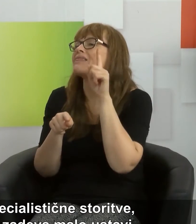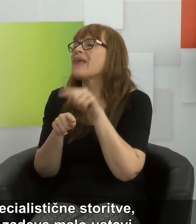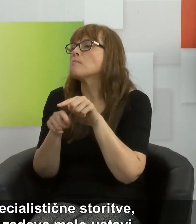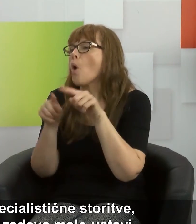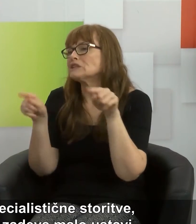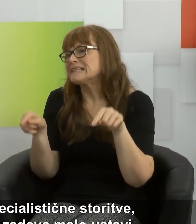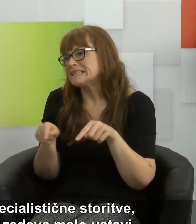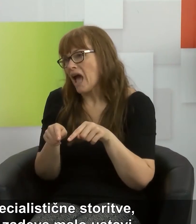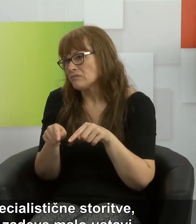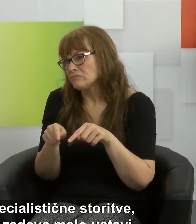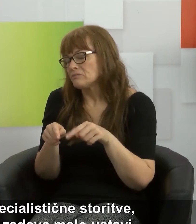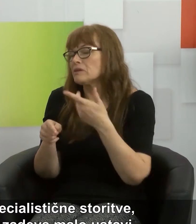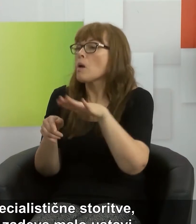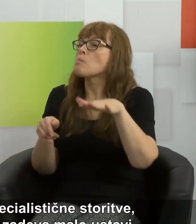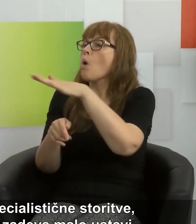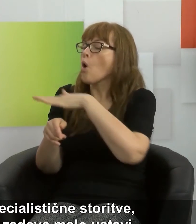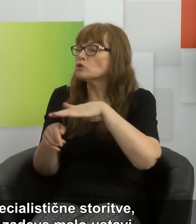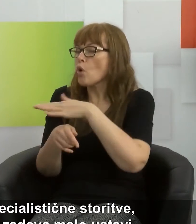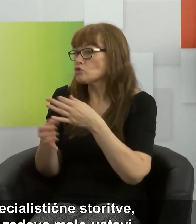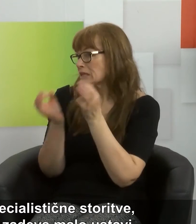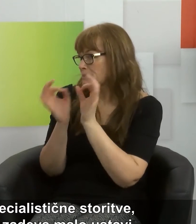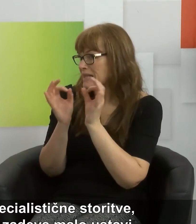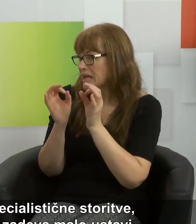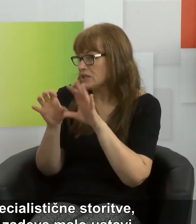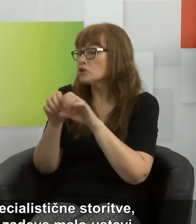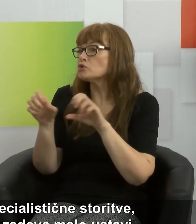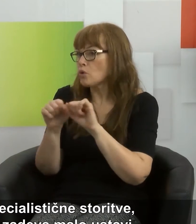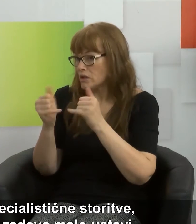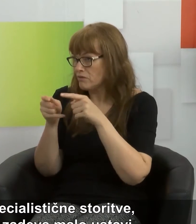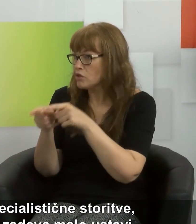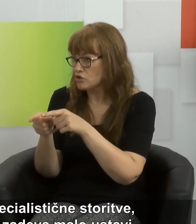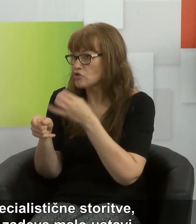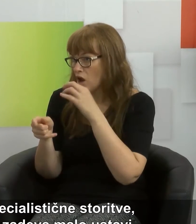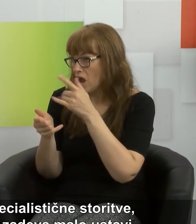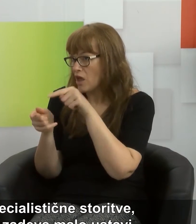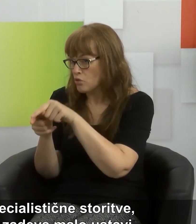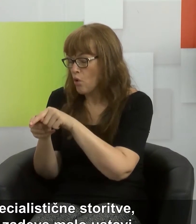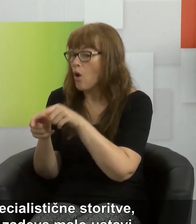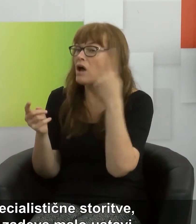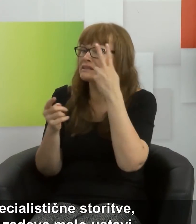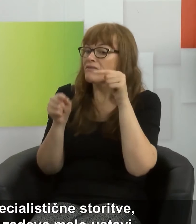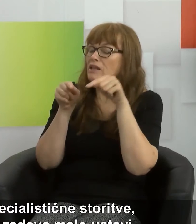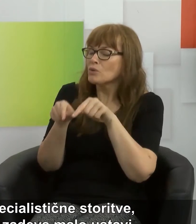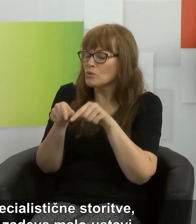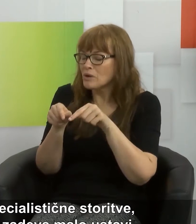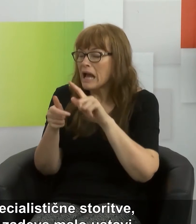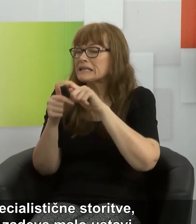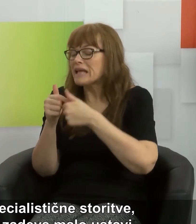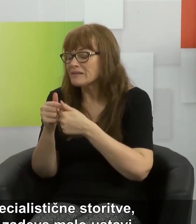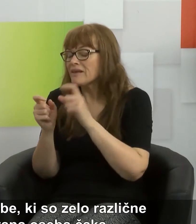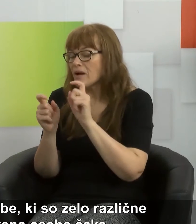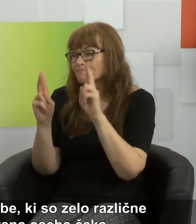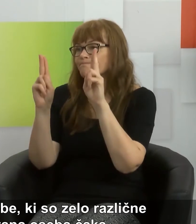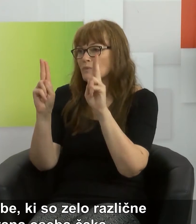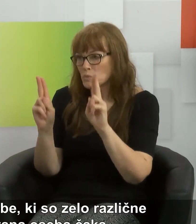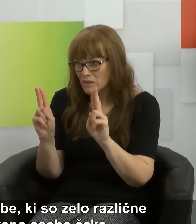za področje specialistične storitve. In seveda tukaj pa se zadeva malo